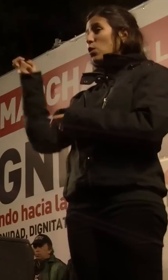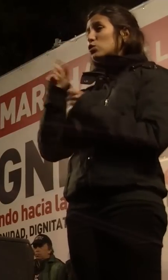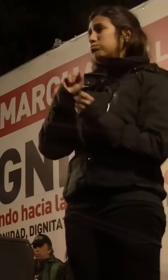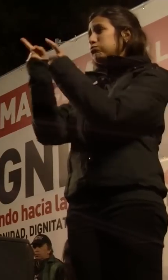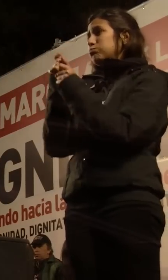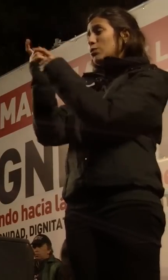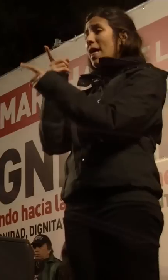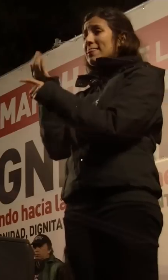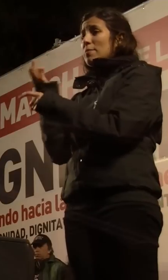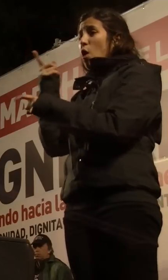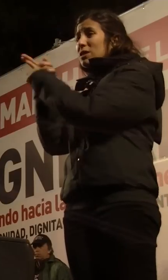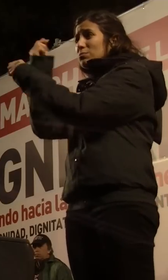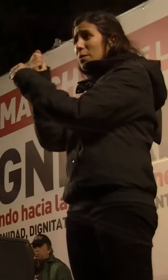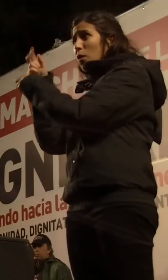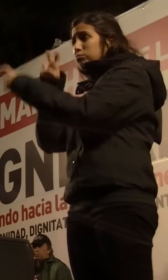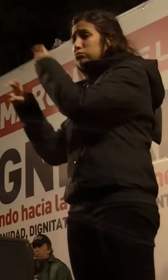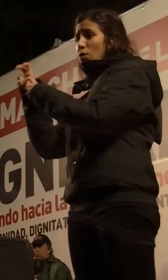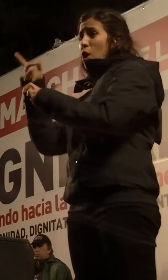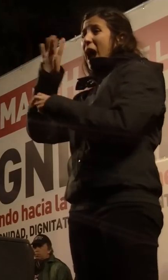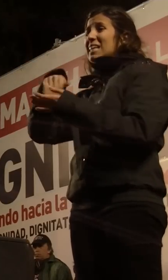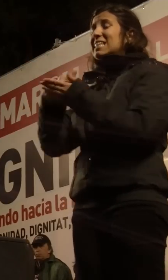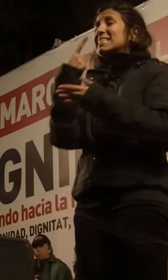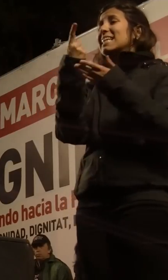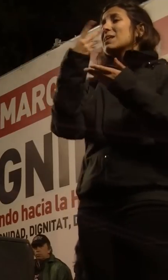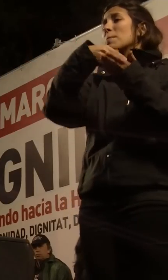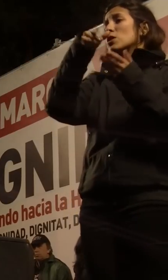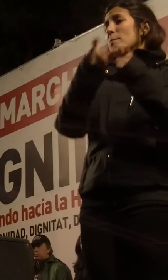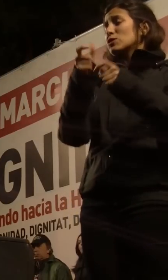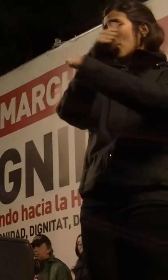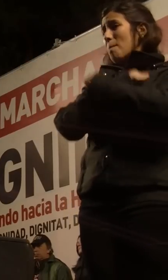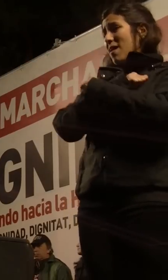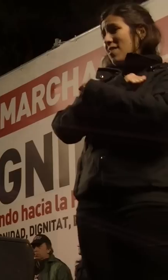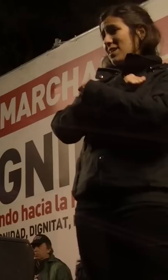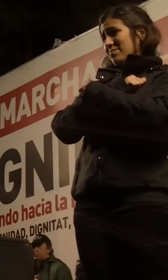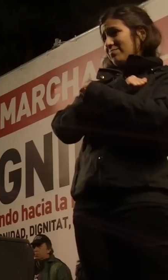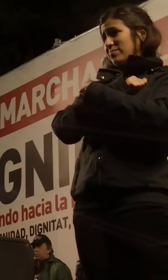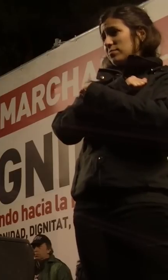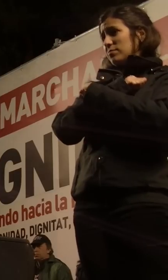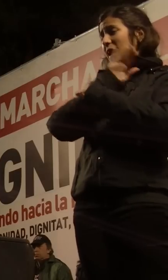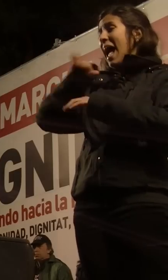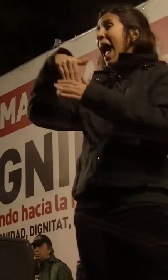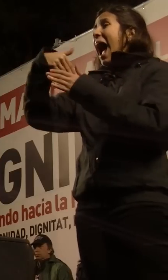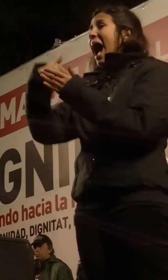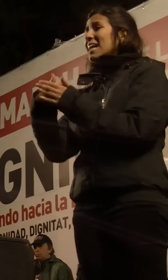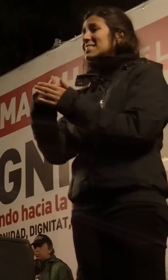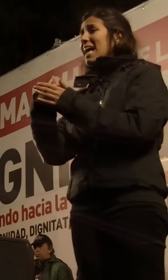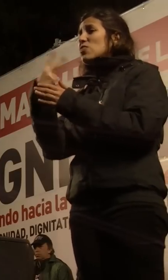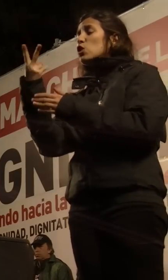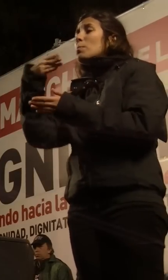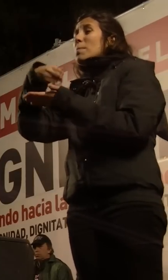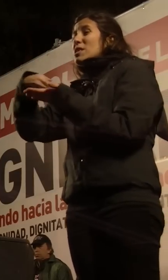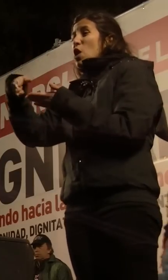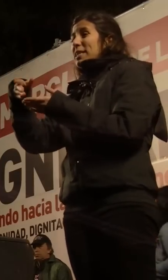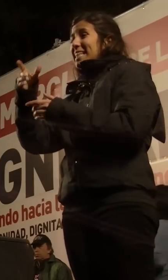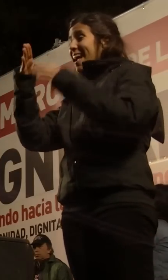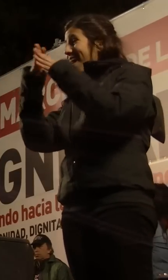un país con 6 millones de parados. Tenemos un país con 2 millones de hogares sin